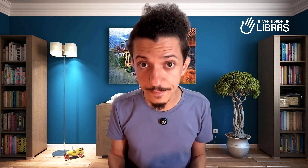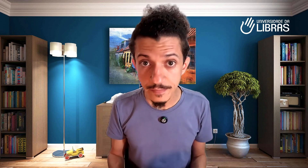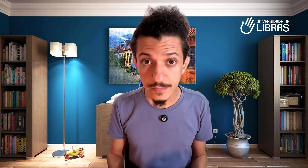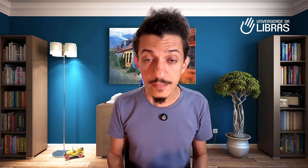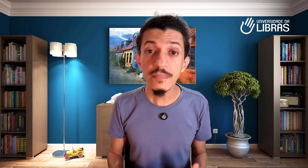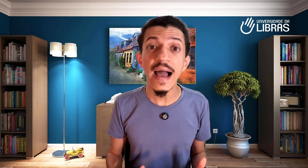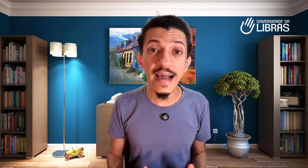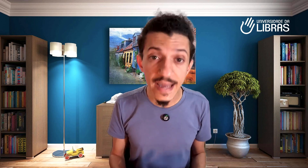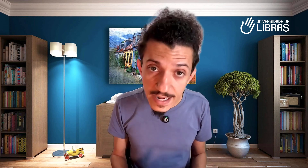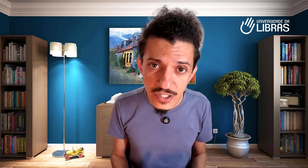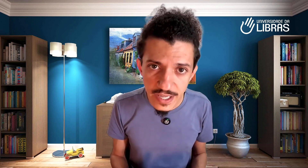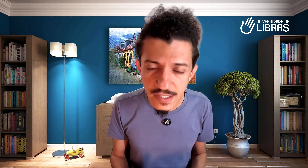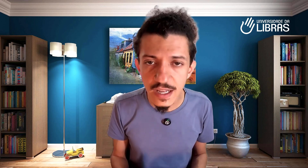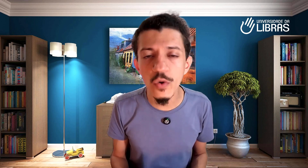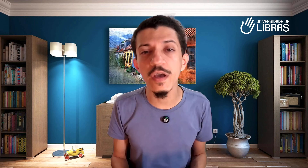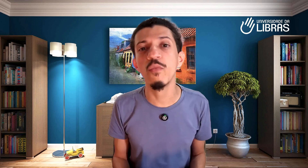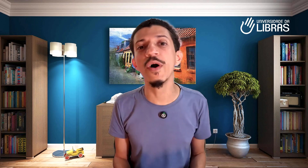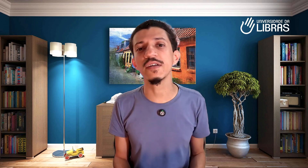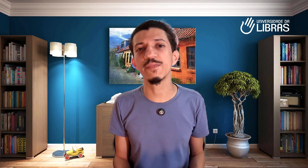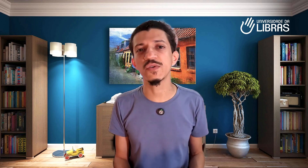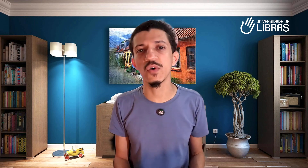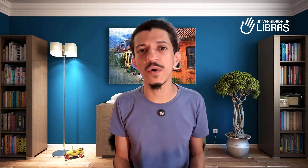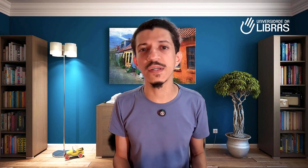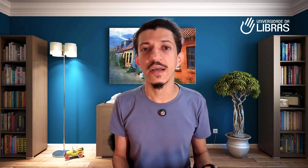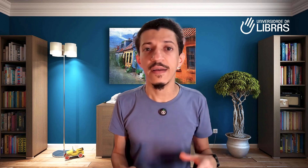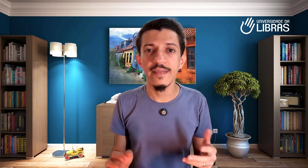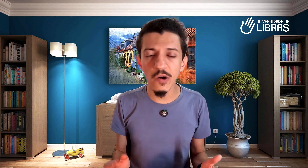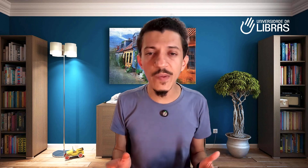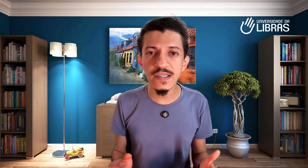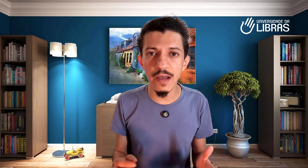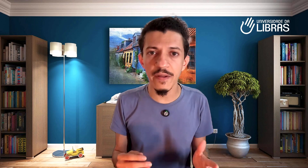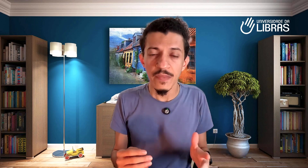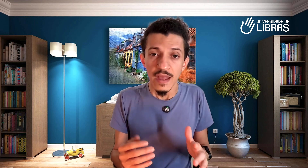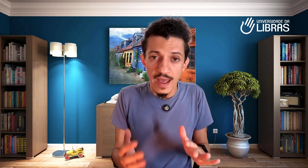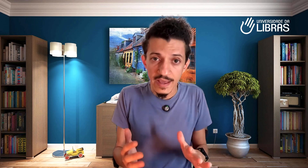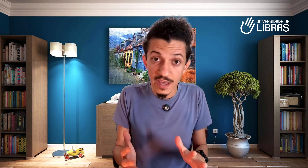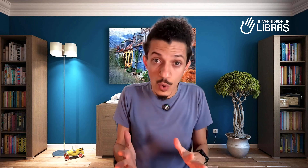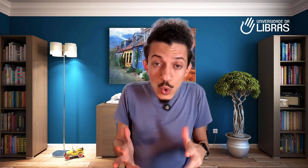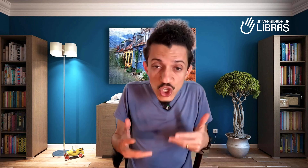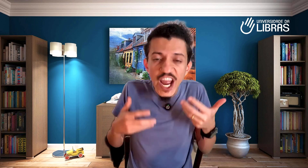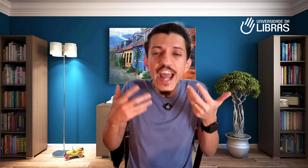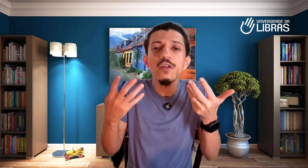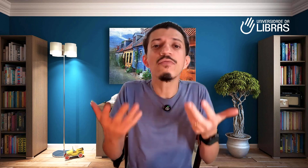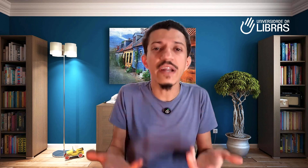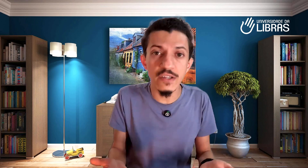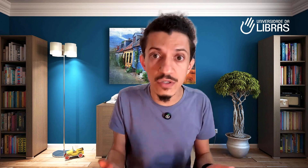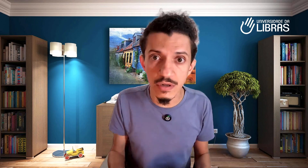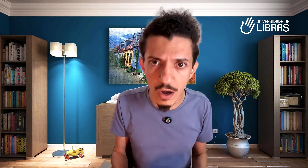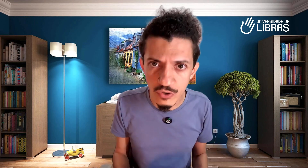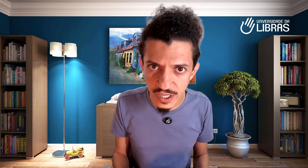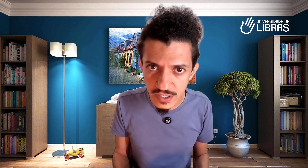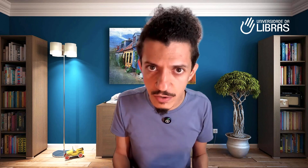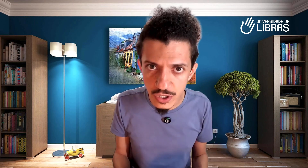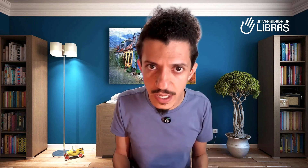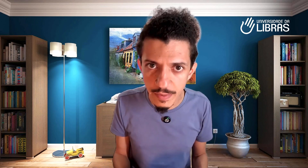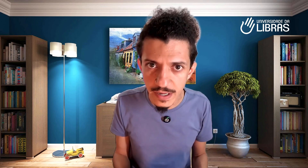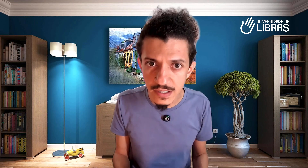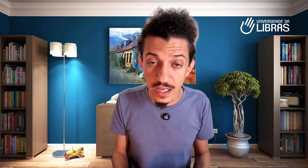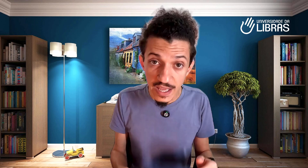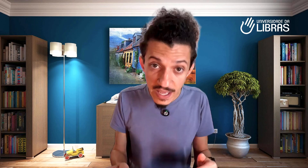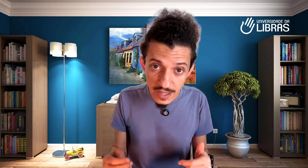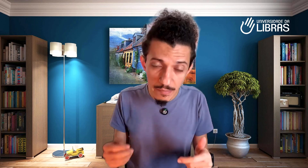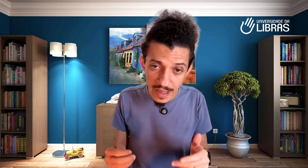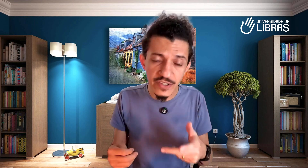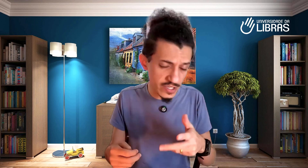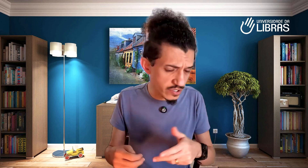coisas. A grande questão que muitas pessoas não percebem é que o jeito tradicional de ensino de Libras